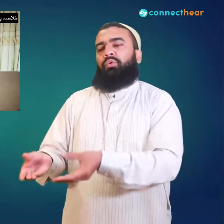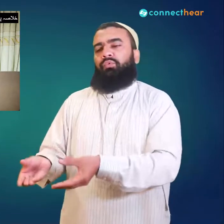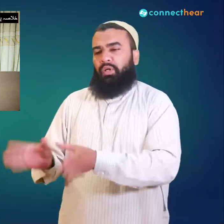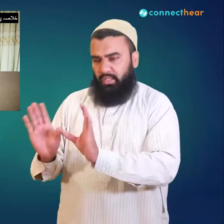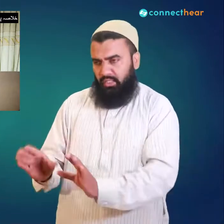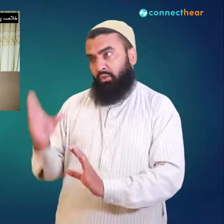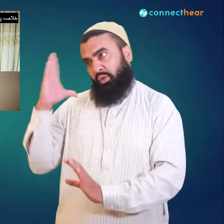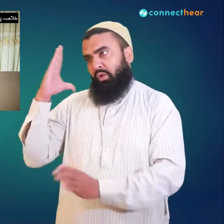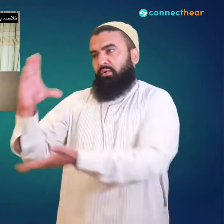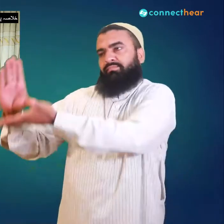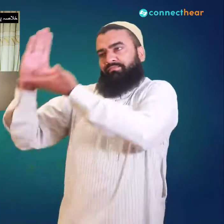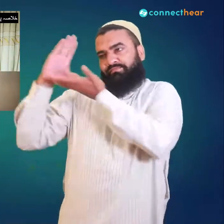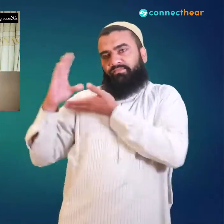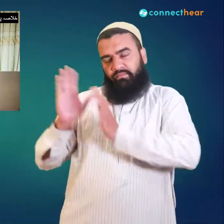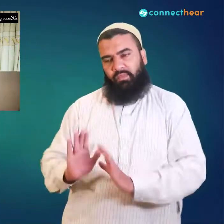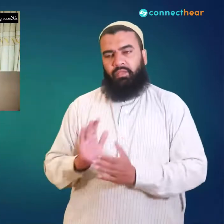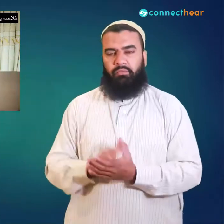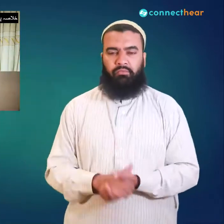ثواب سے خالی نہیں ہوگا۔